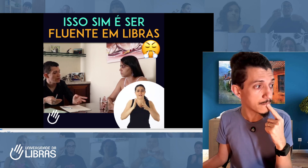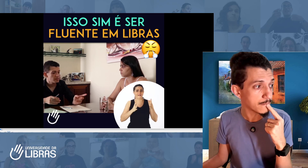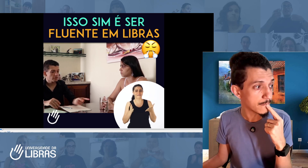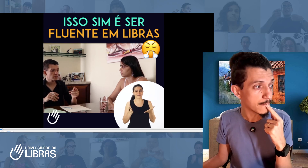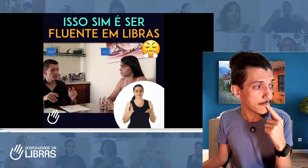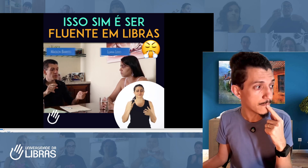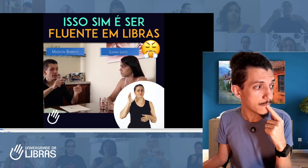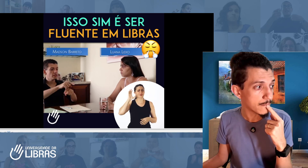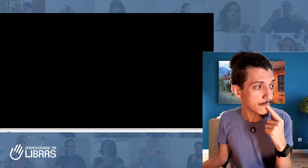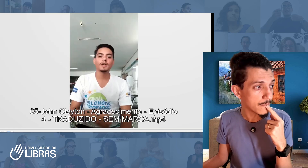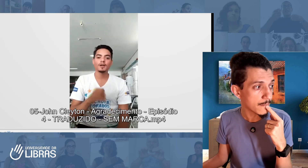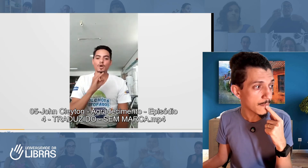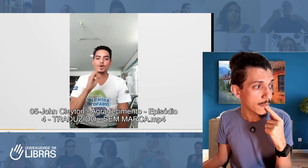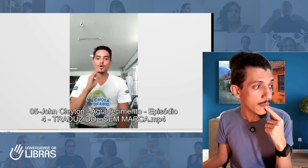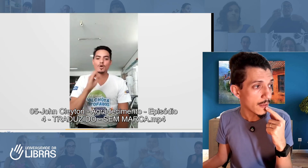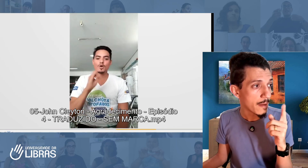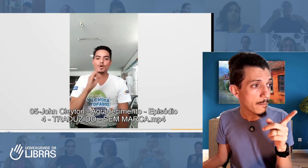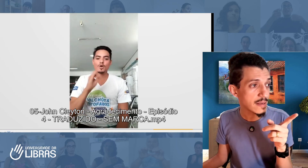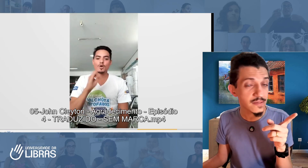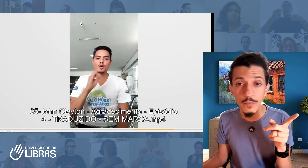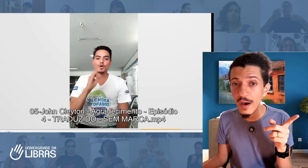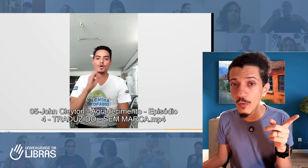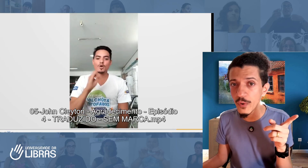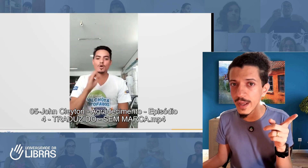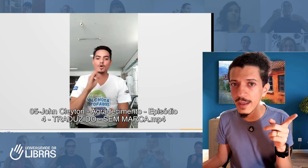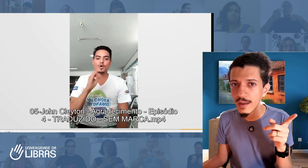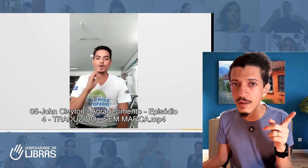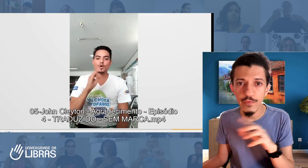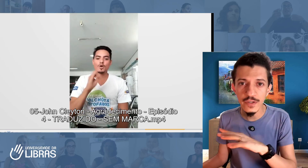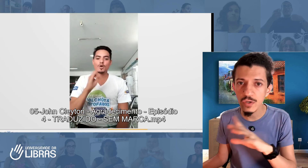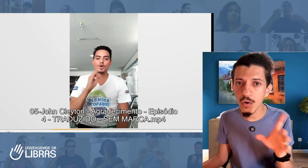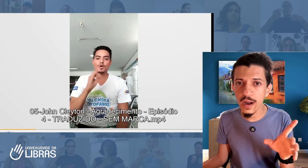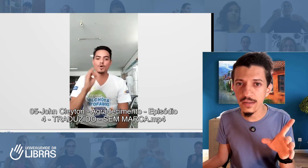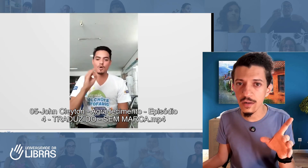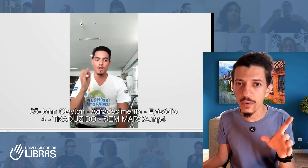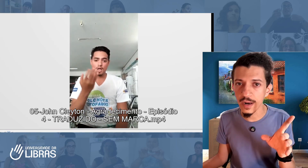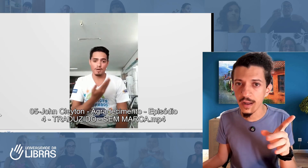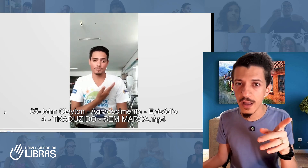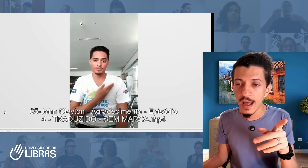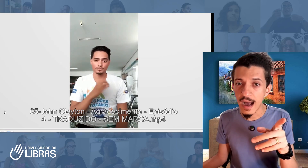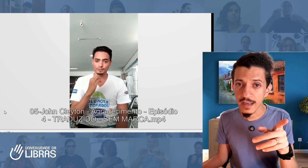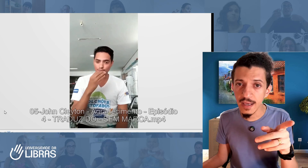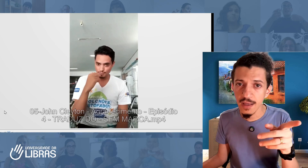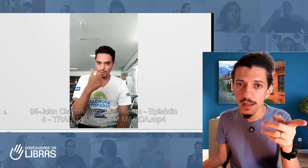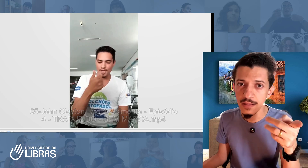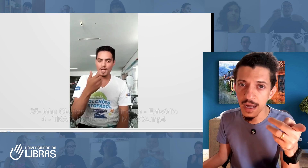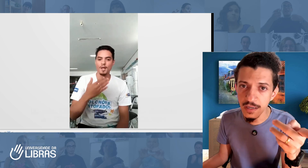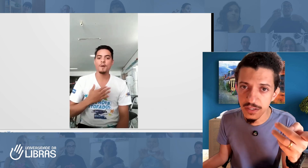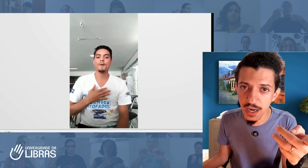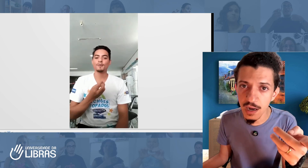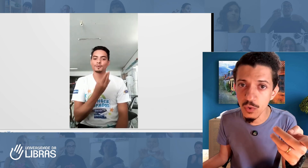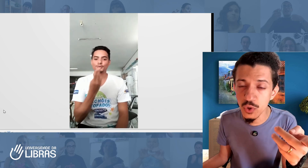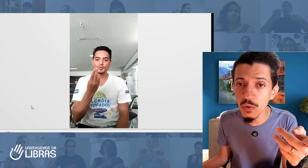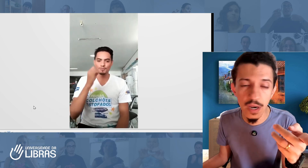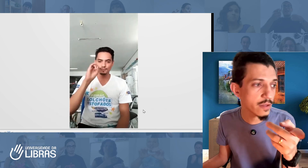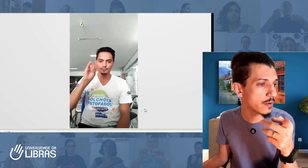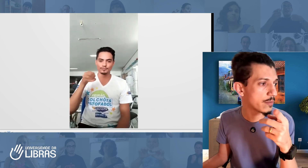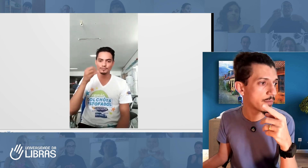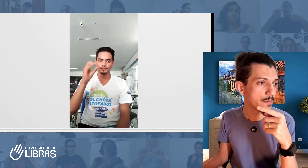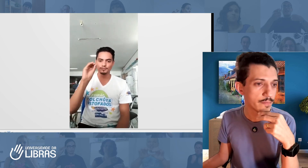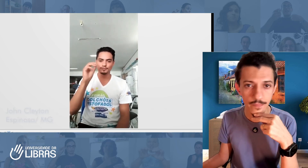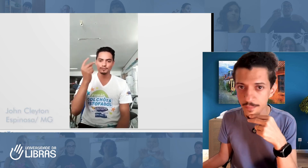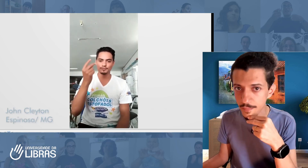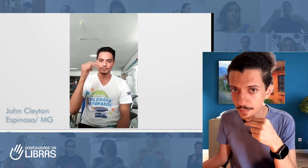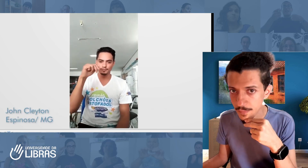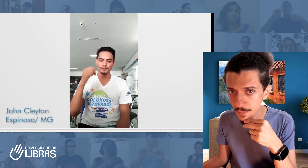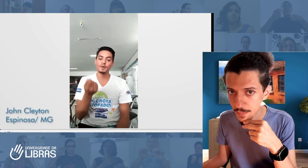português, sem você depender. Mas não parou por aí. Não foi só o caso da Luana. Aqui tá já Olá, o meus John amigos, Clayton. tudo